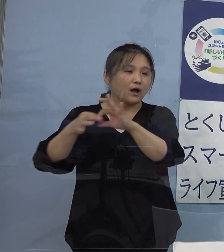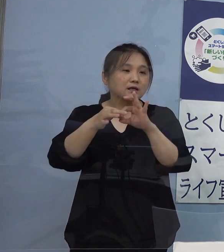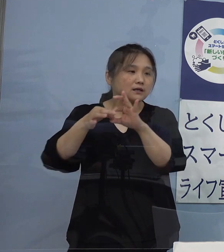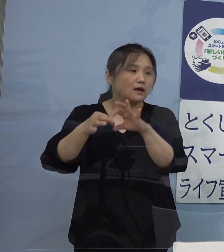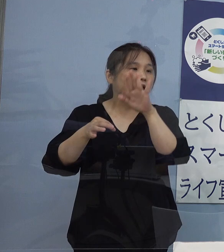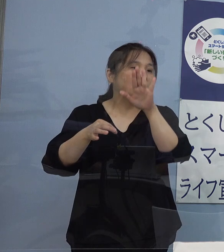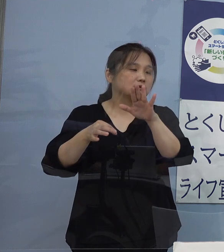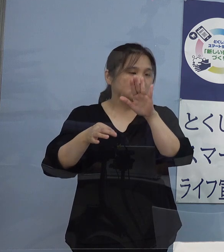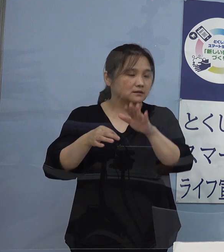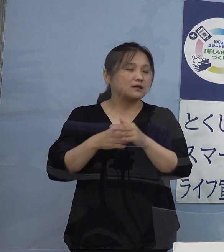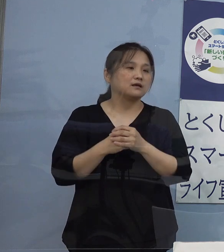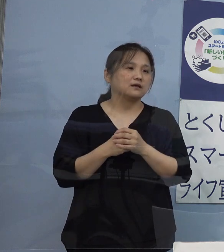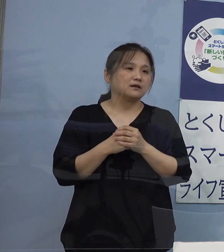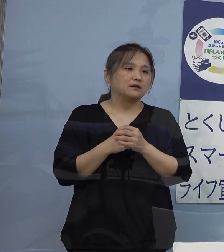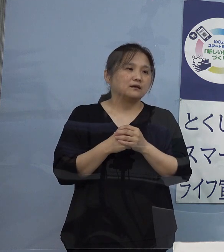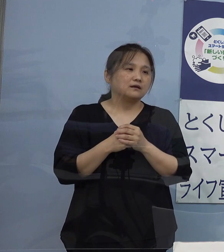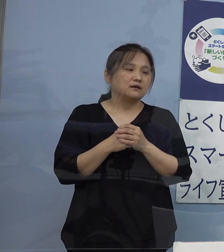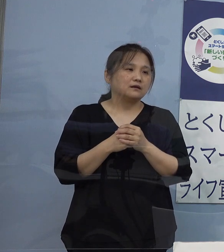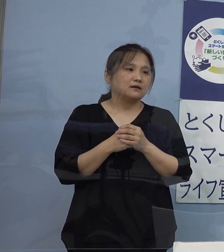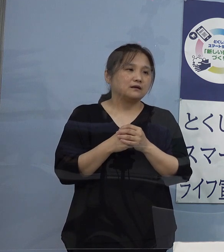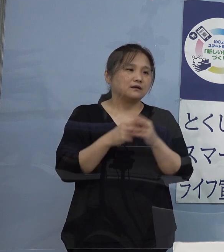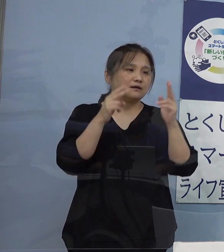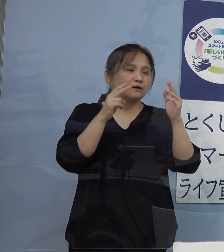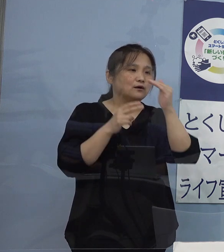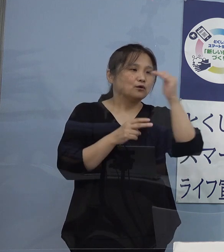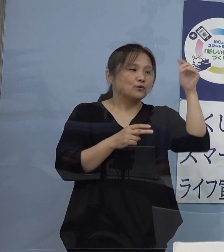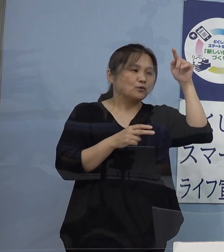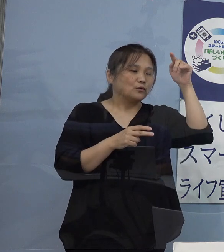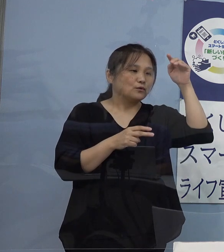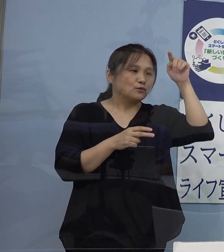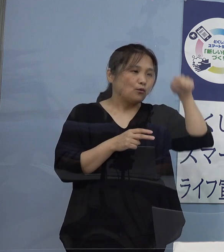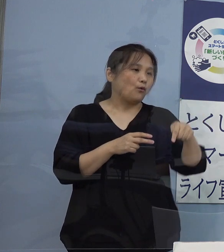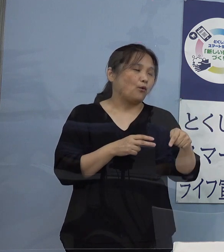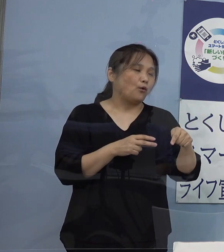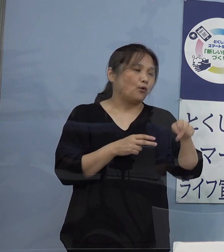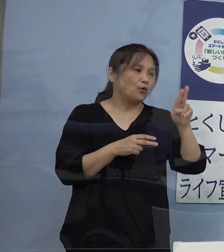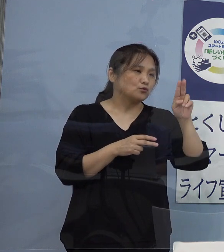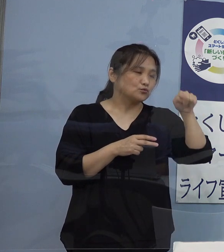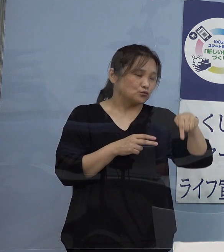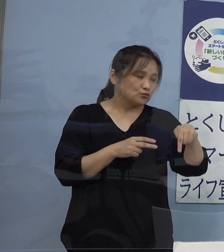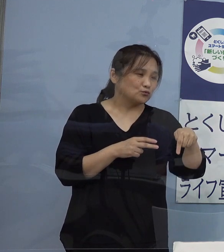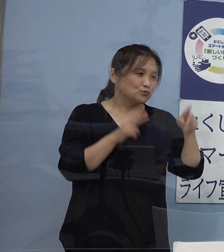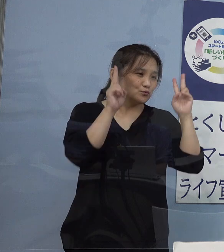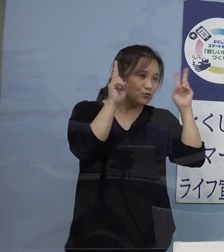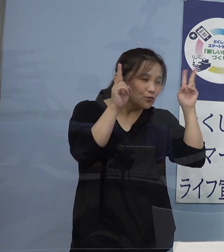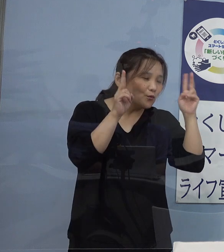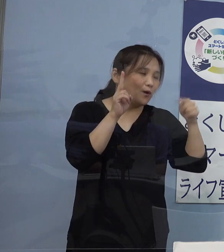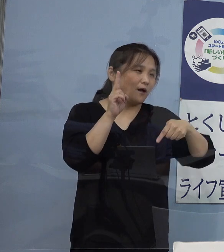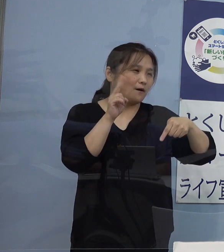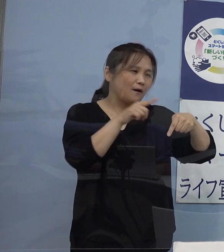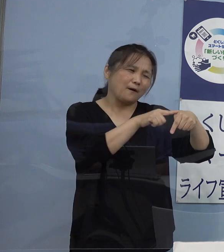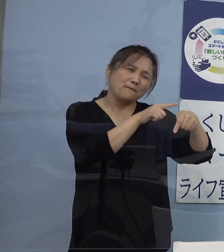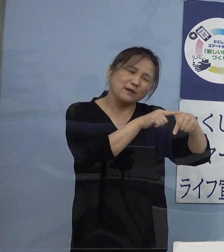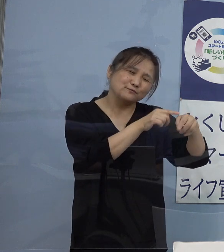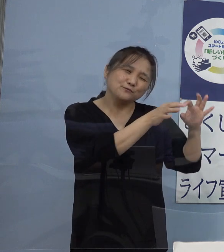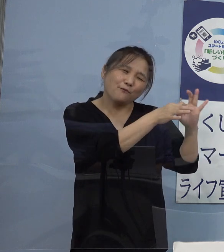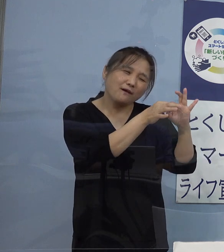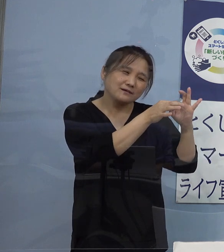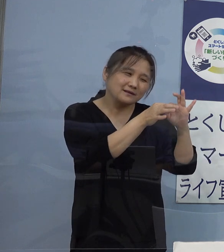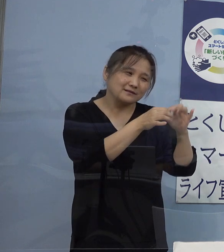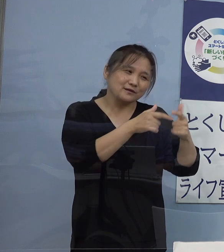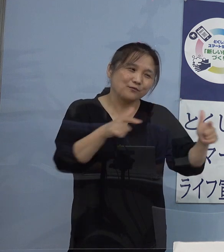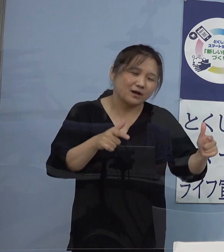って GoTo トラベルで感染が広がったんだと、こうした形にはなっていないのではないかと、このように思っています